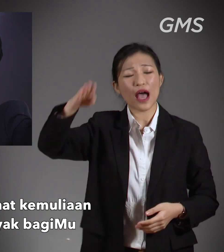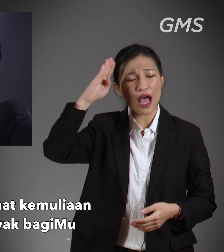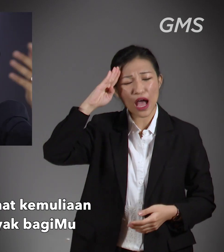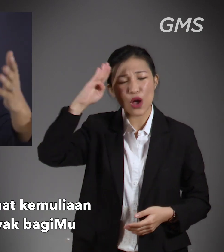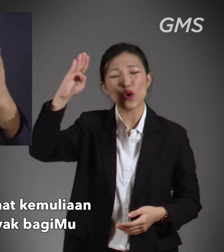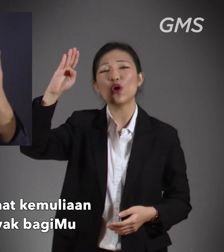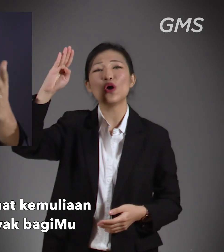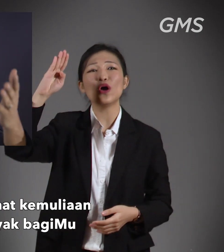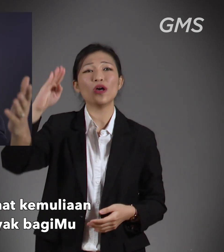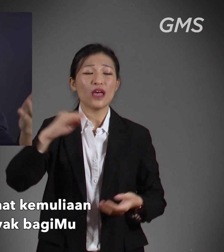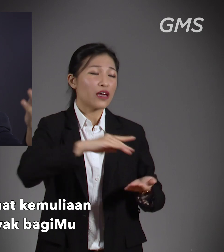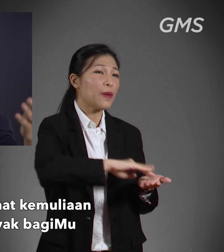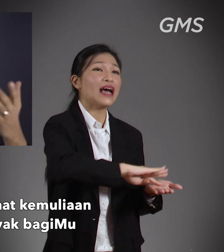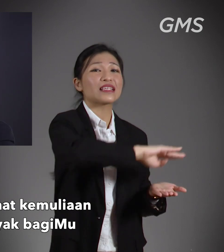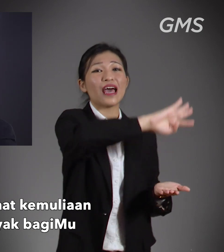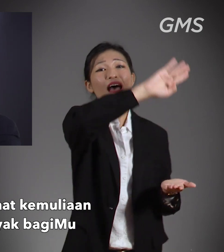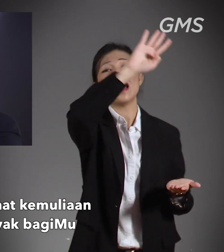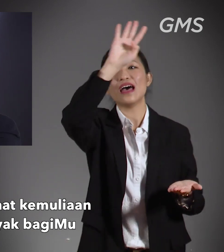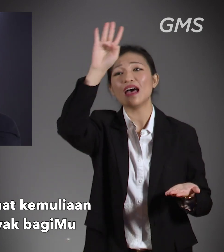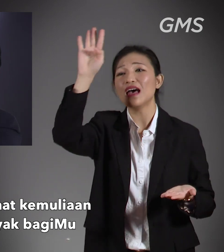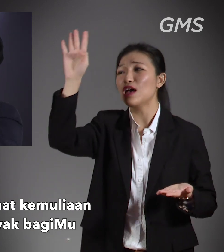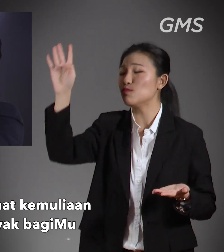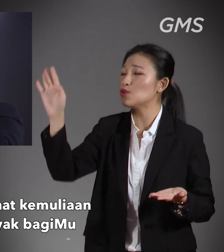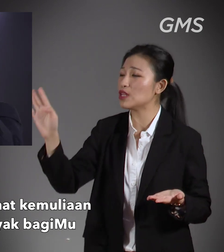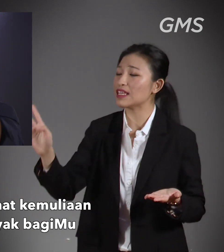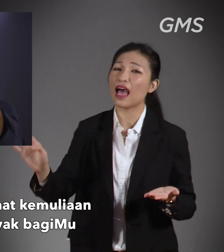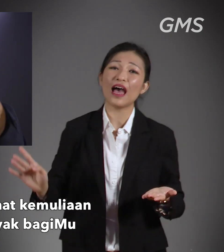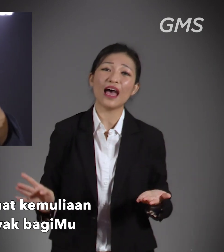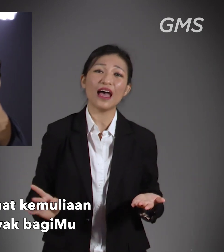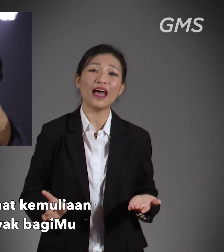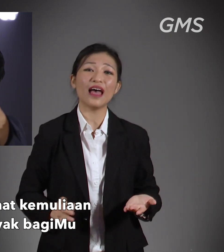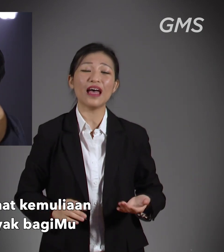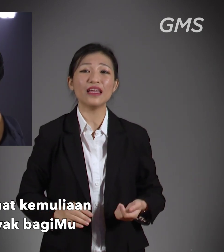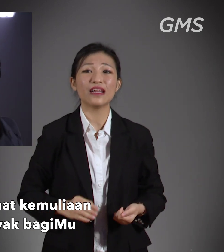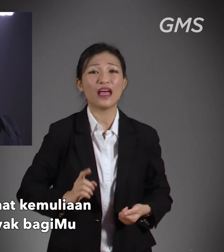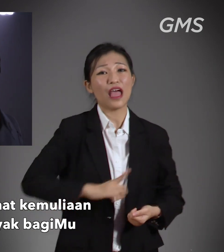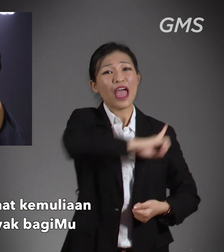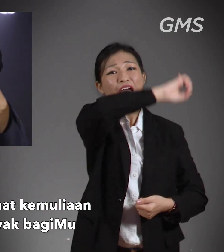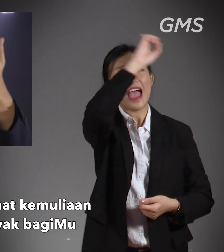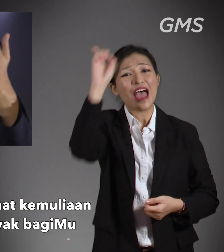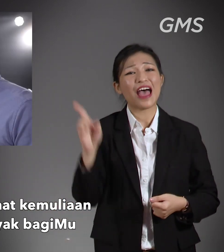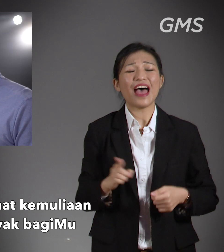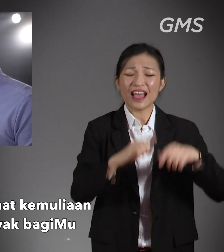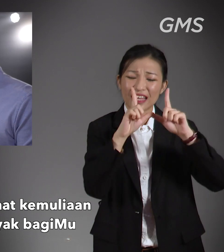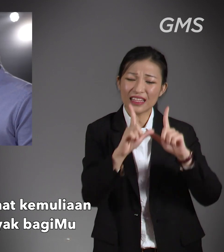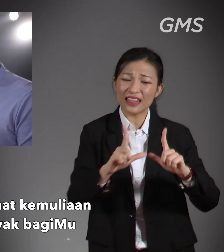Segala hormat kemuliaan hanya layak